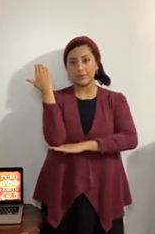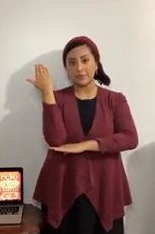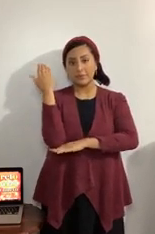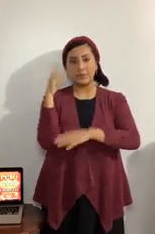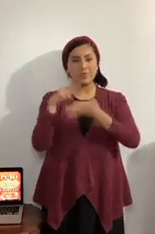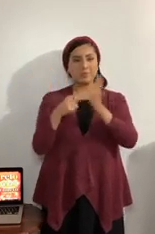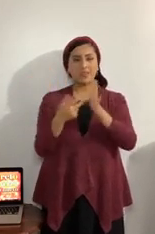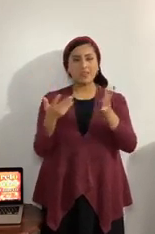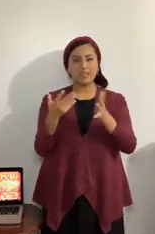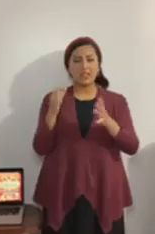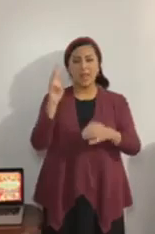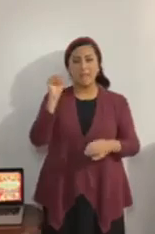Chris, de Cristo.